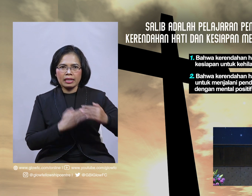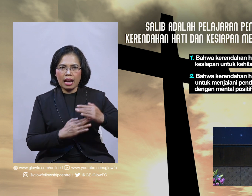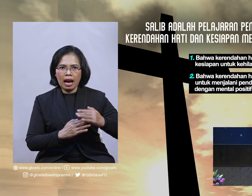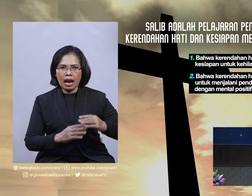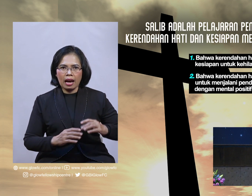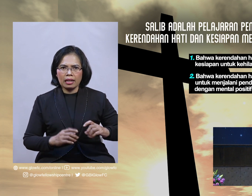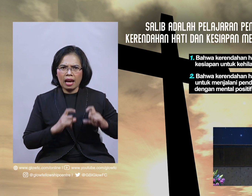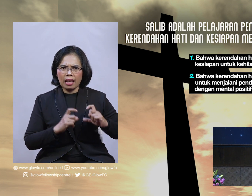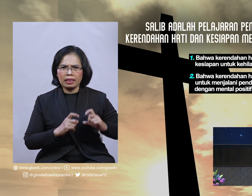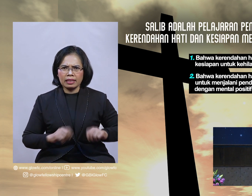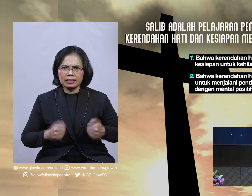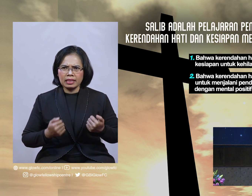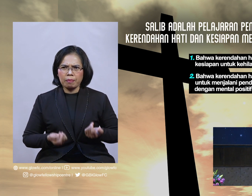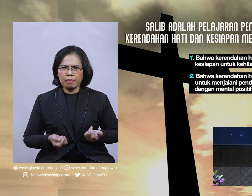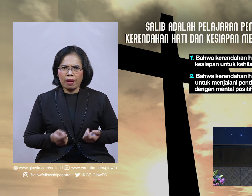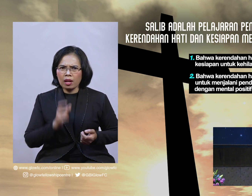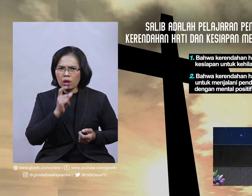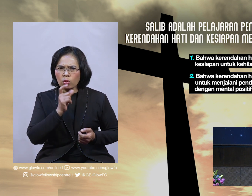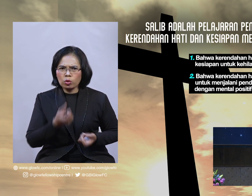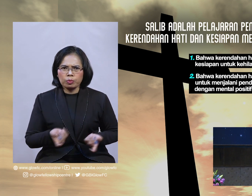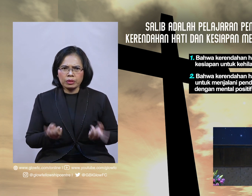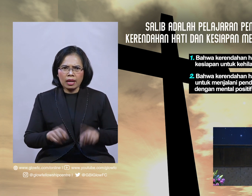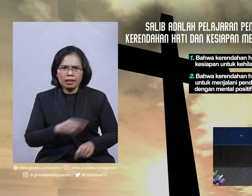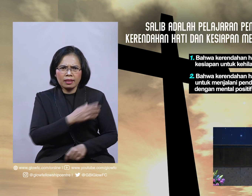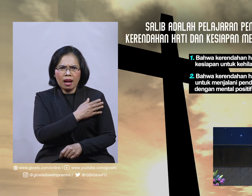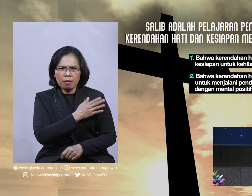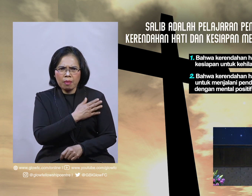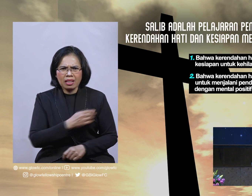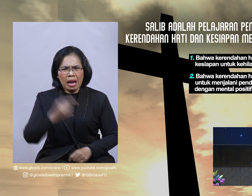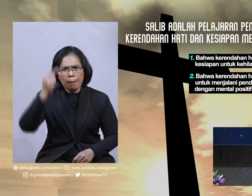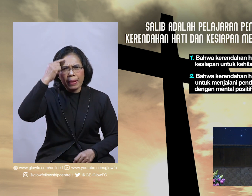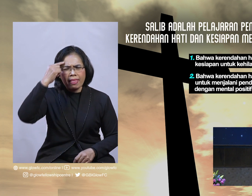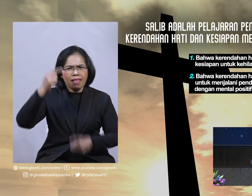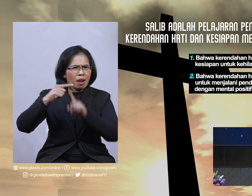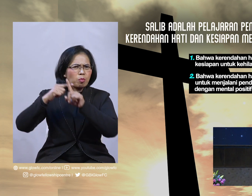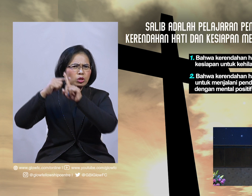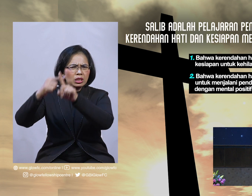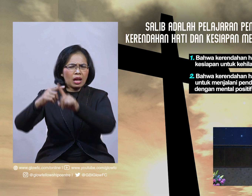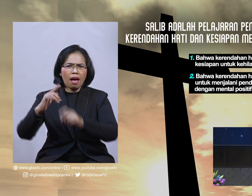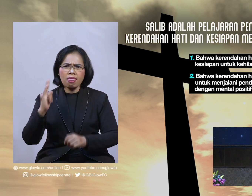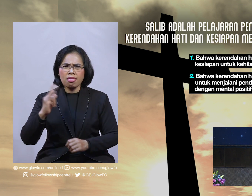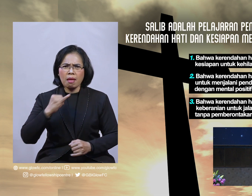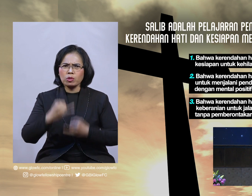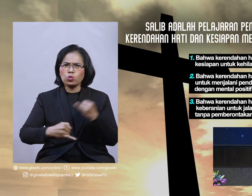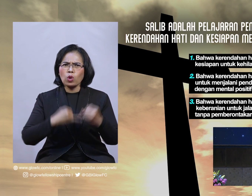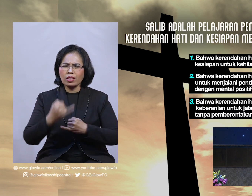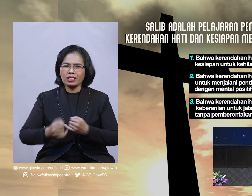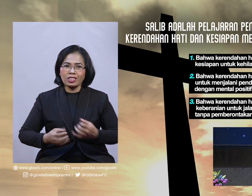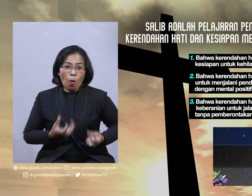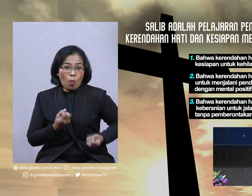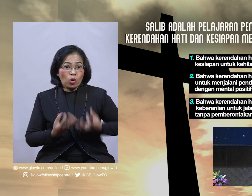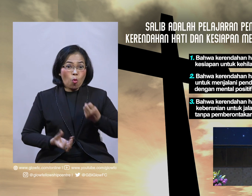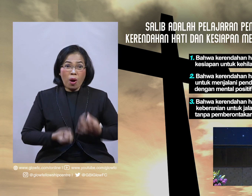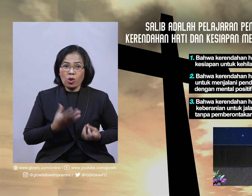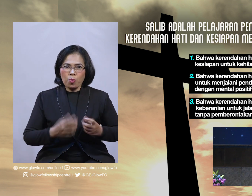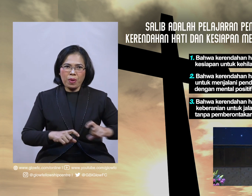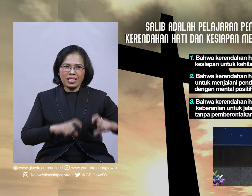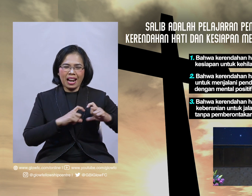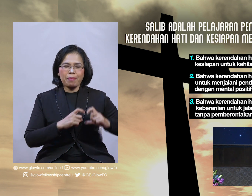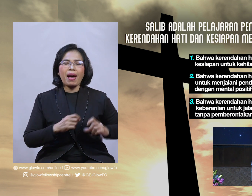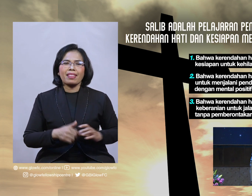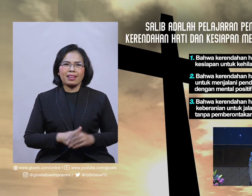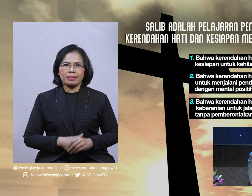kesiapan menjadi hamba Allah kerelaan tuk menjalani penderitaan tetap dengan mental yang positif tetap dengan sukacita yang membara di hati kita ketika